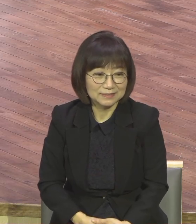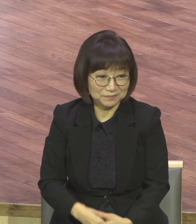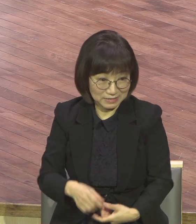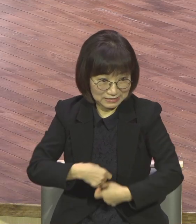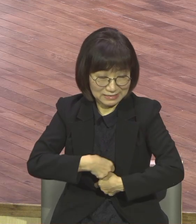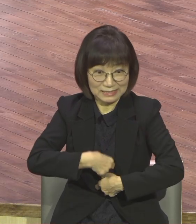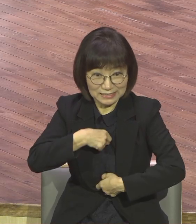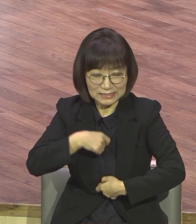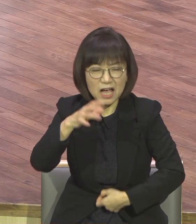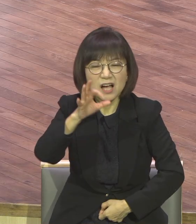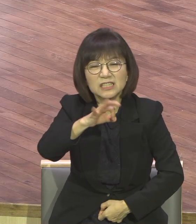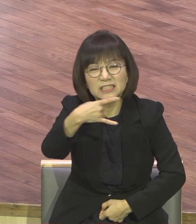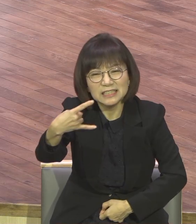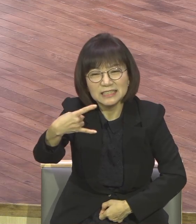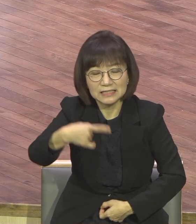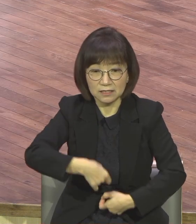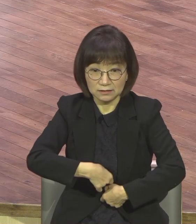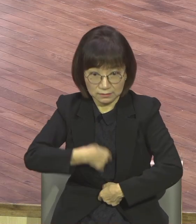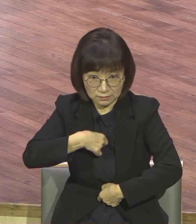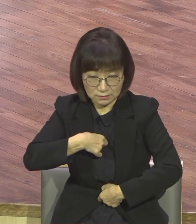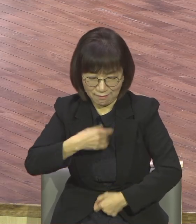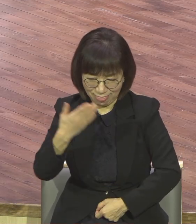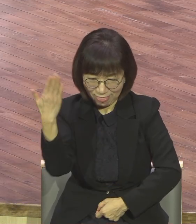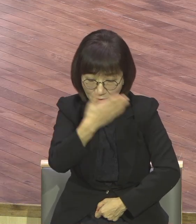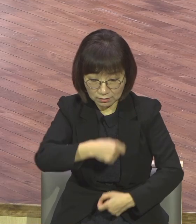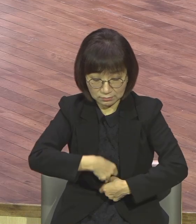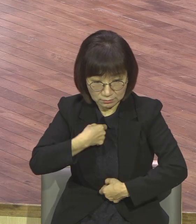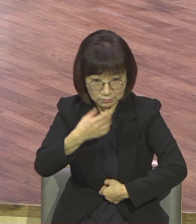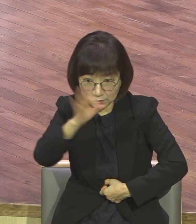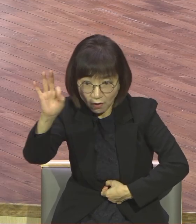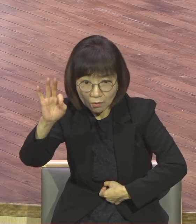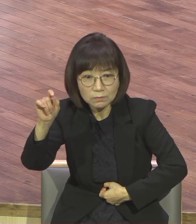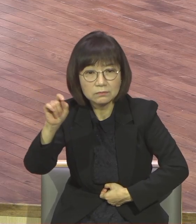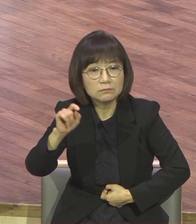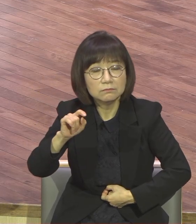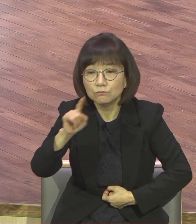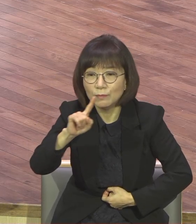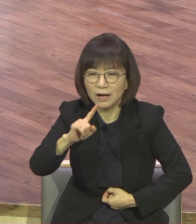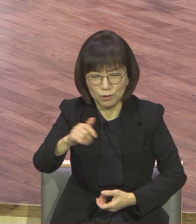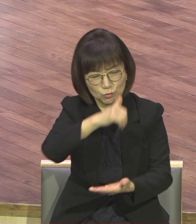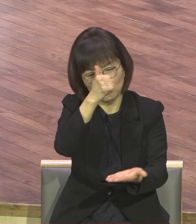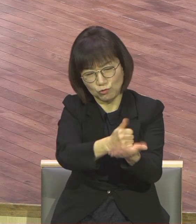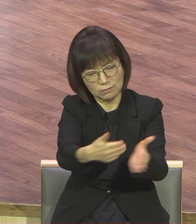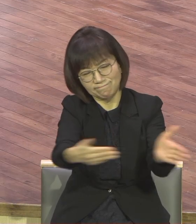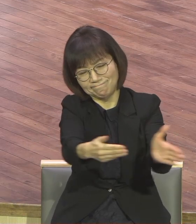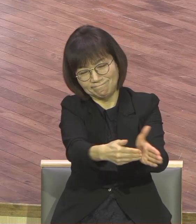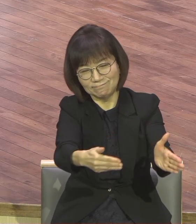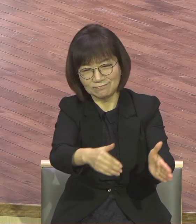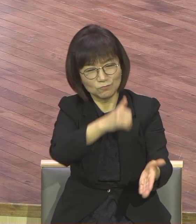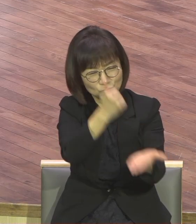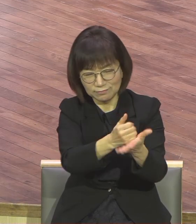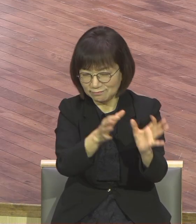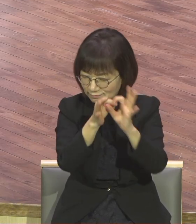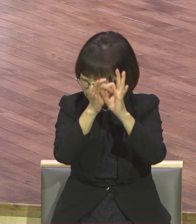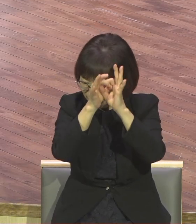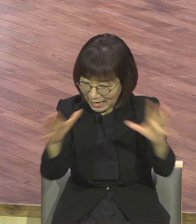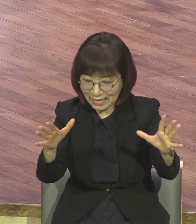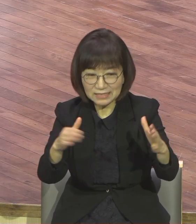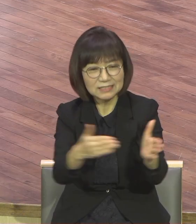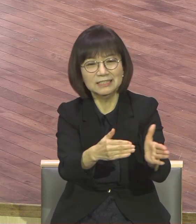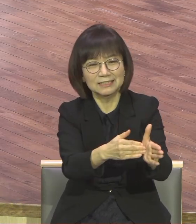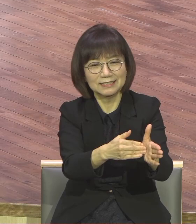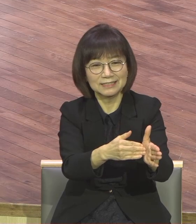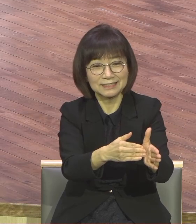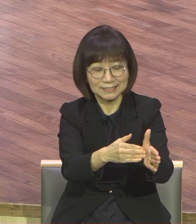어렵다함을 얻었다. 이 무슨 말이요? 끝났다. 죄 문제는 끝났다. 그런데